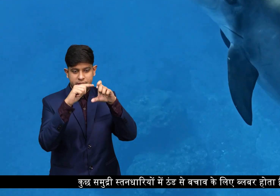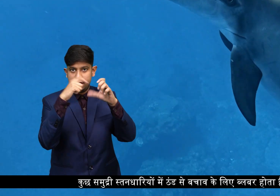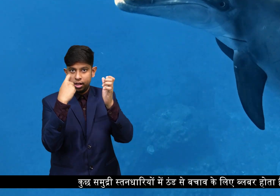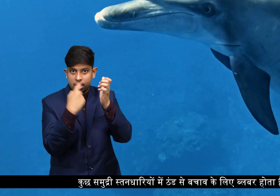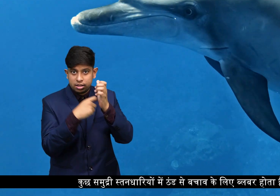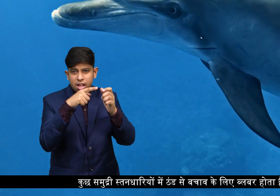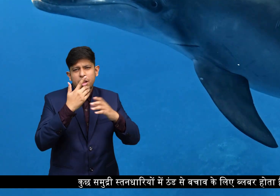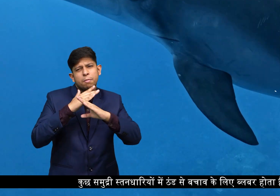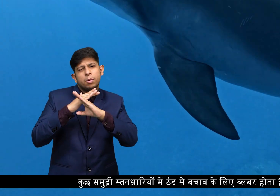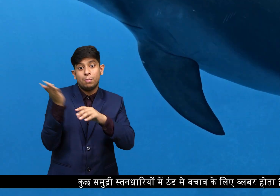है